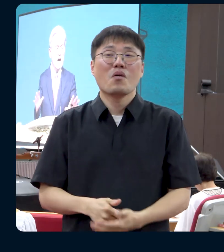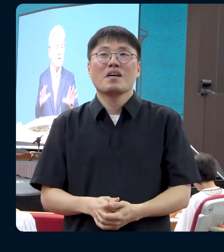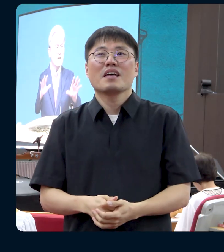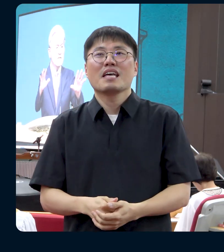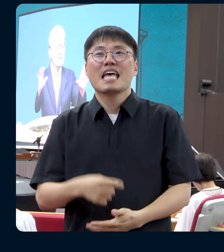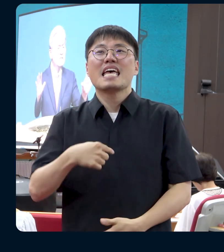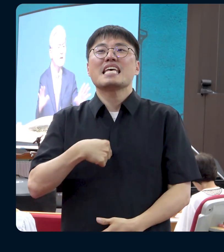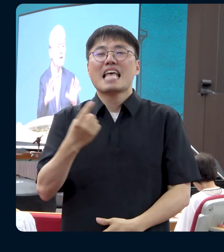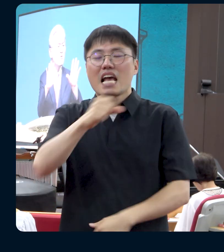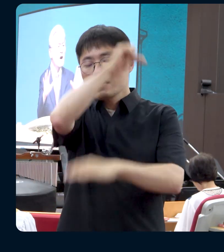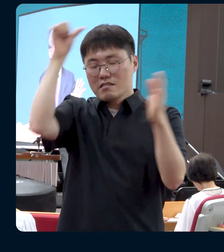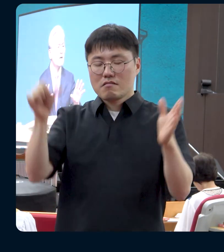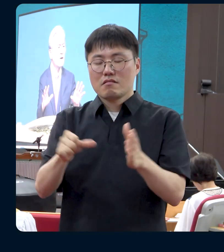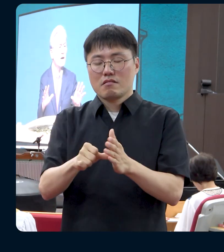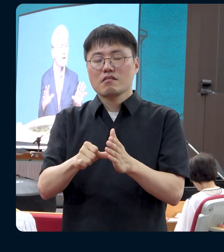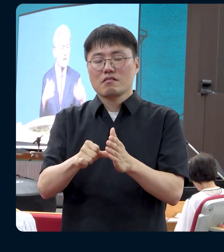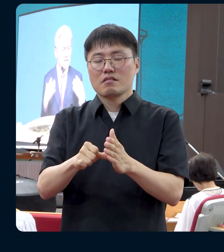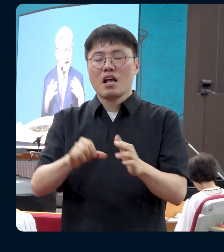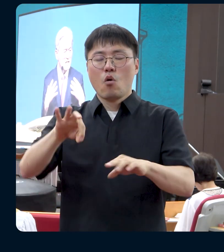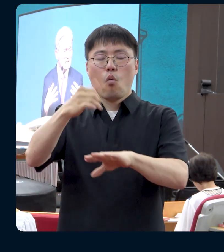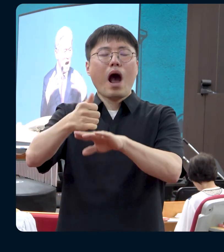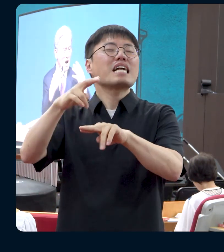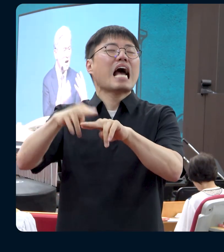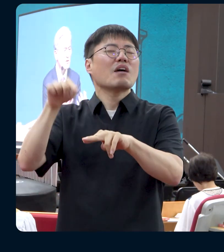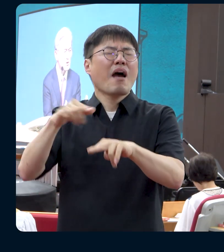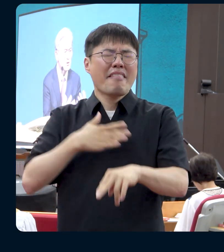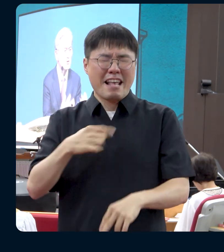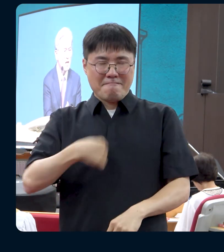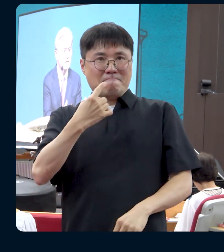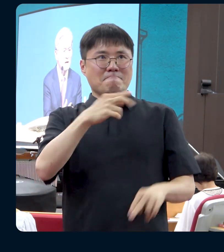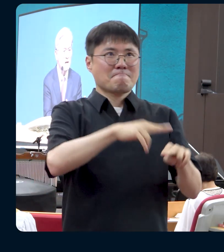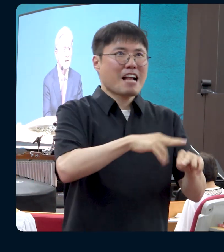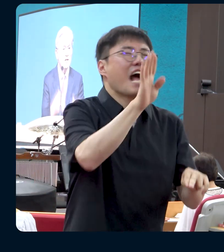이거예요. 자기의 인생의 왕좌에